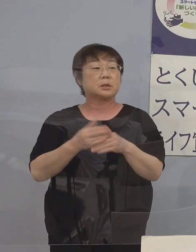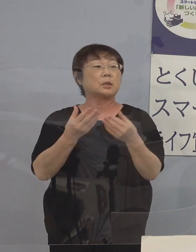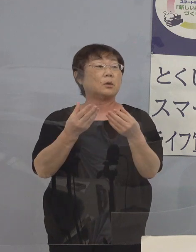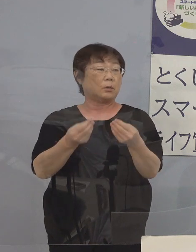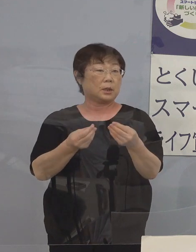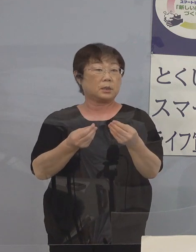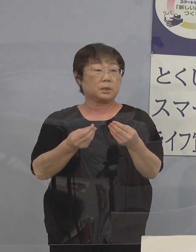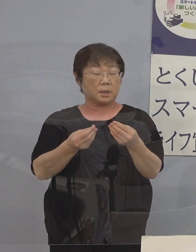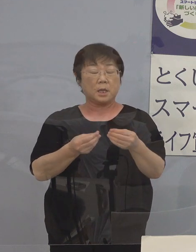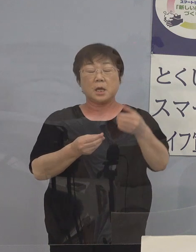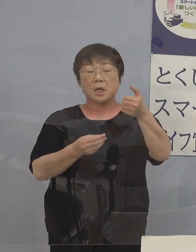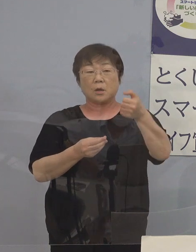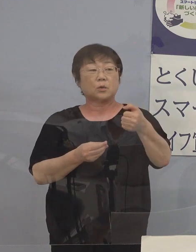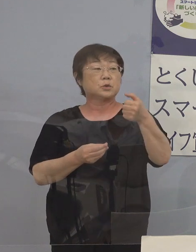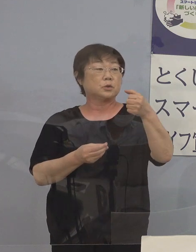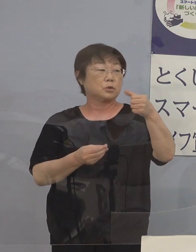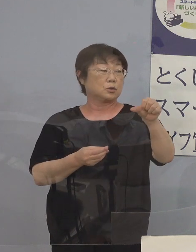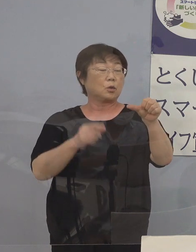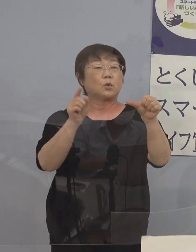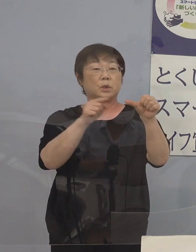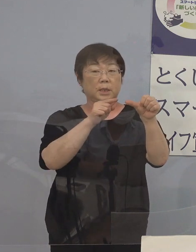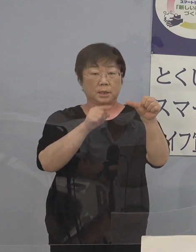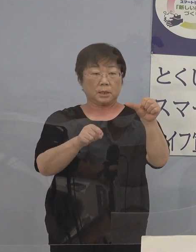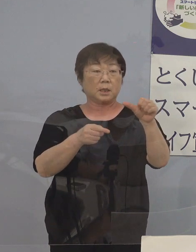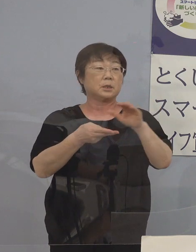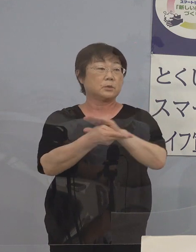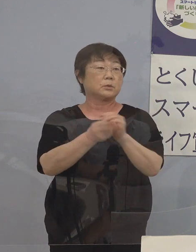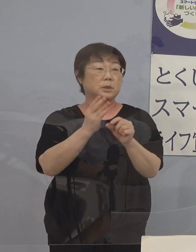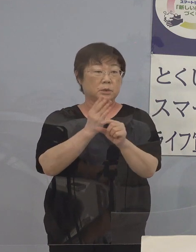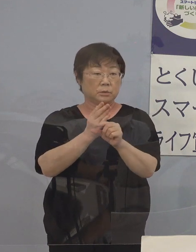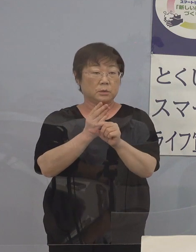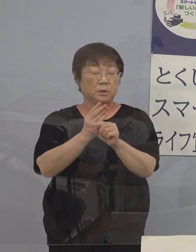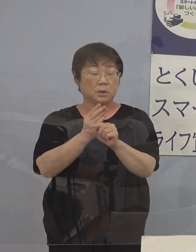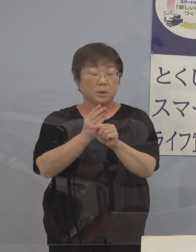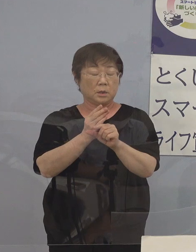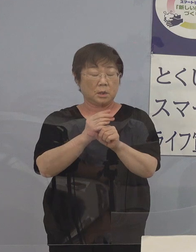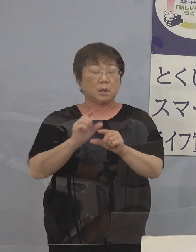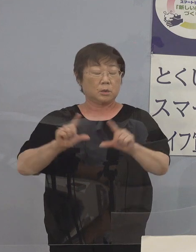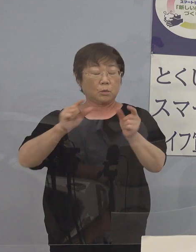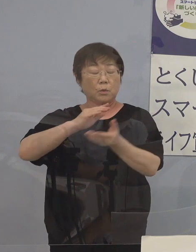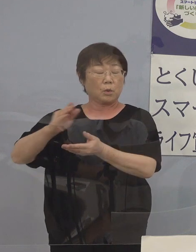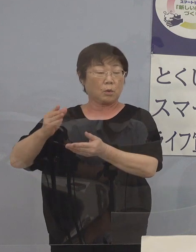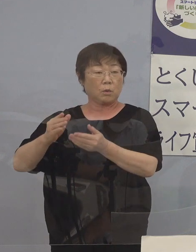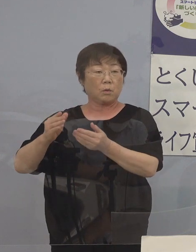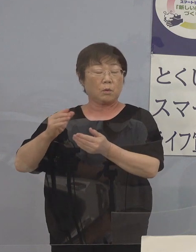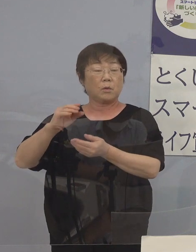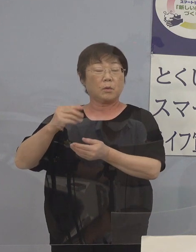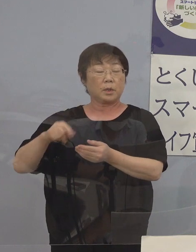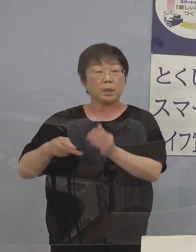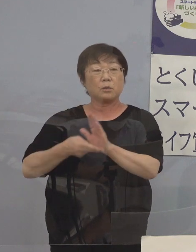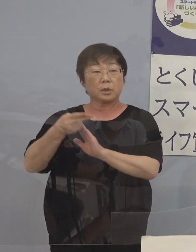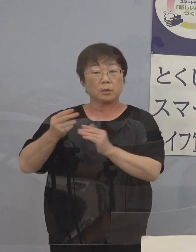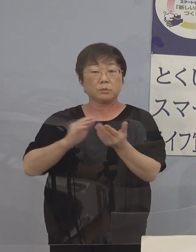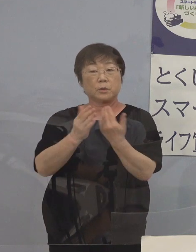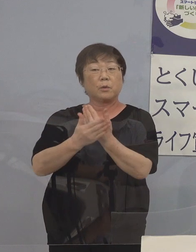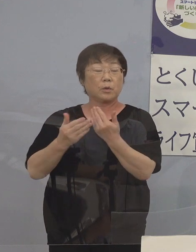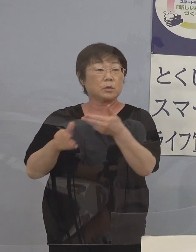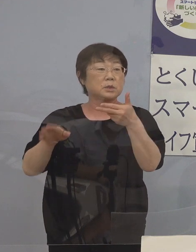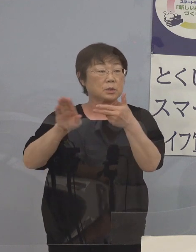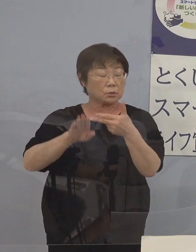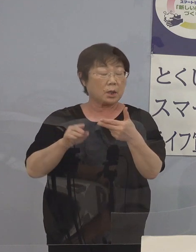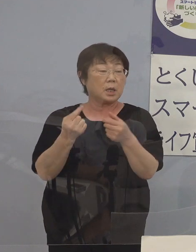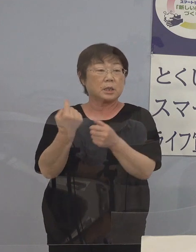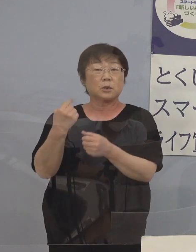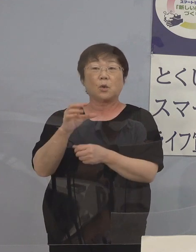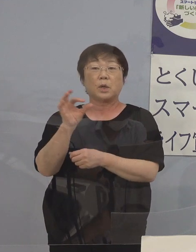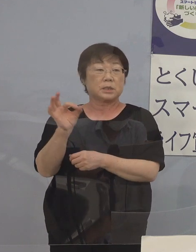は終わっておりまして55名となりました。また東横院療養施設でありますが、昨日は0